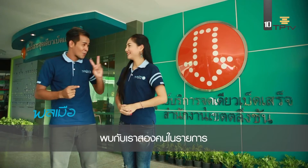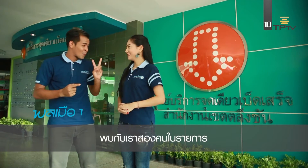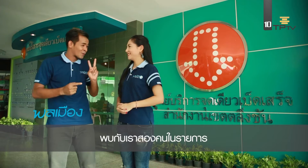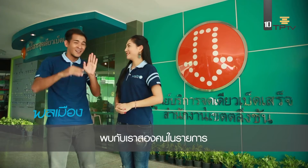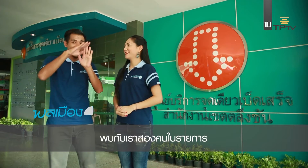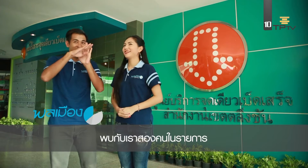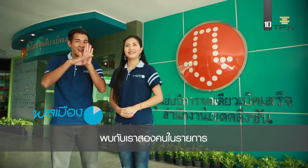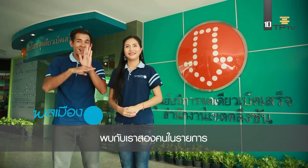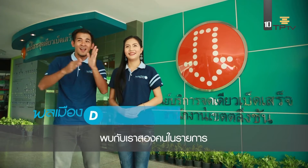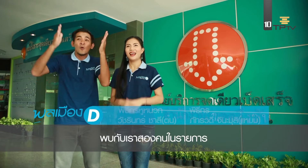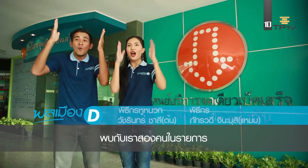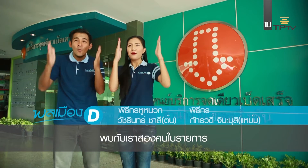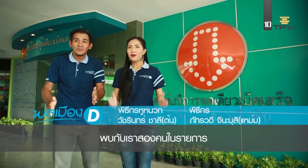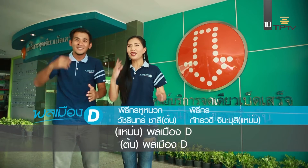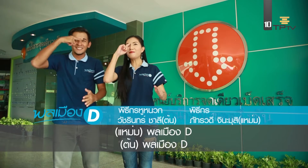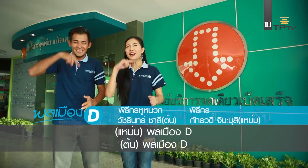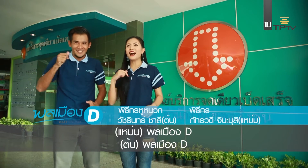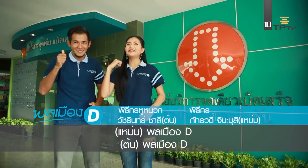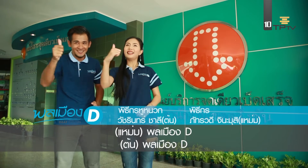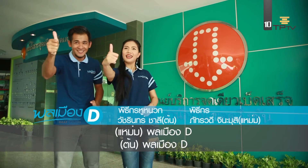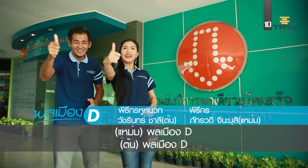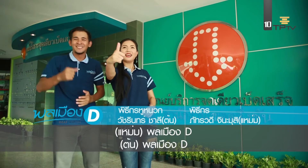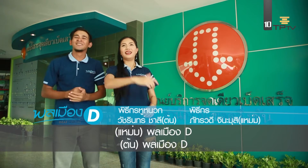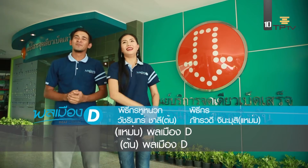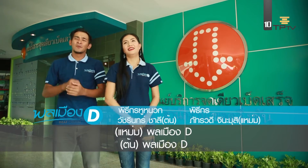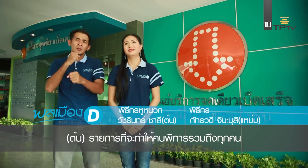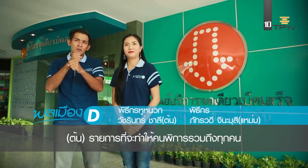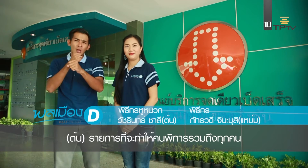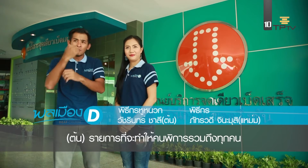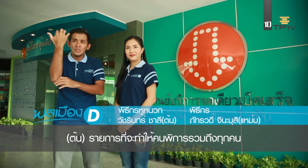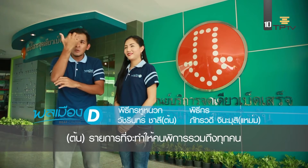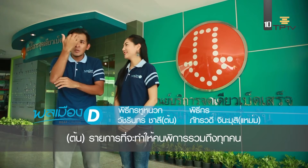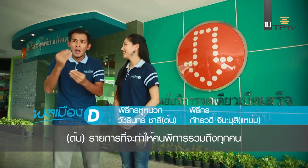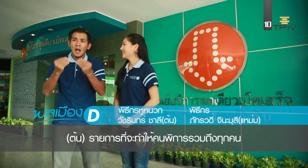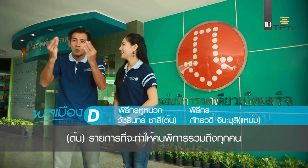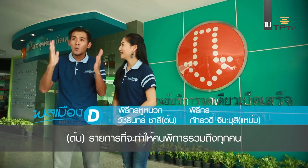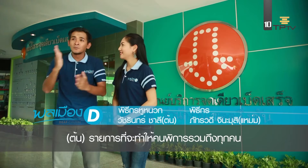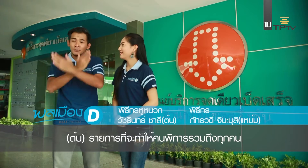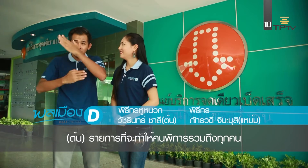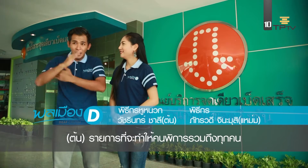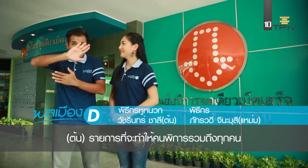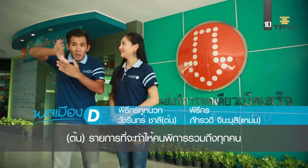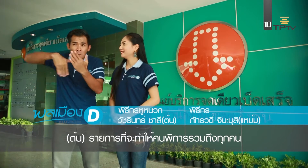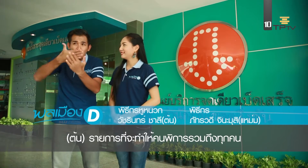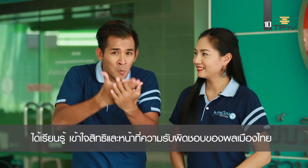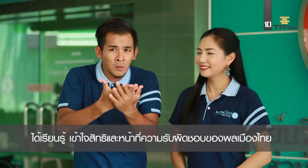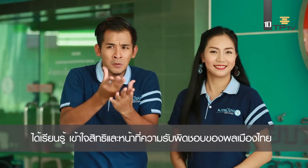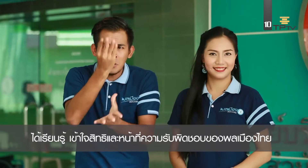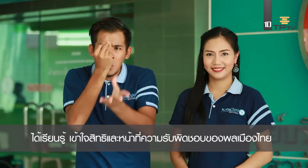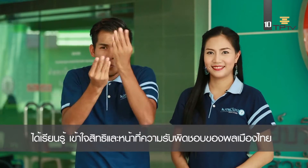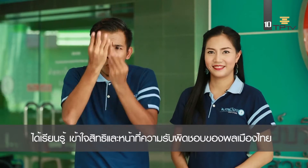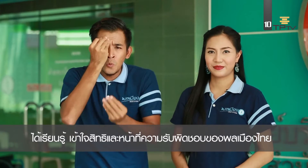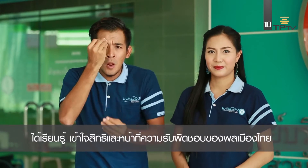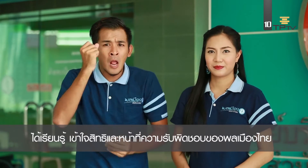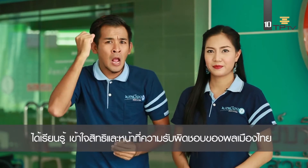กับพวกเราสองคนในรายการ พลเมืองดี รายการที่จะทำให้คนพิการรวมถึงทุกคน